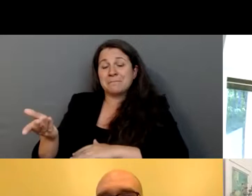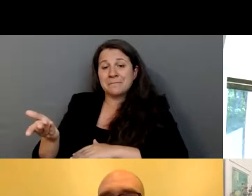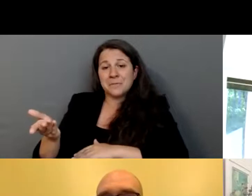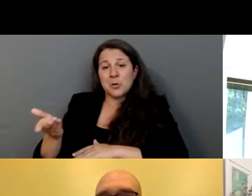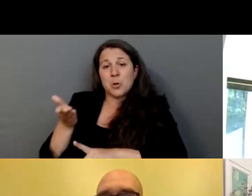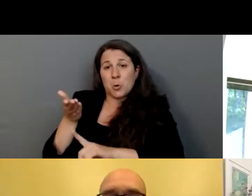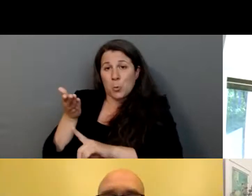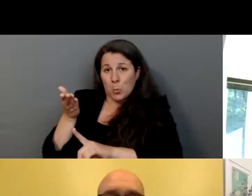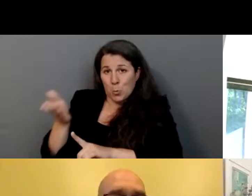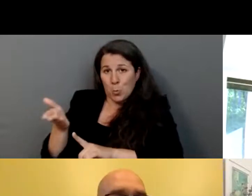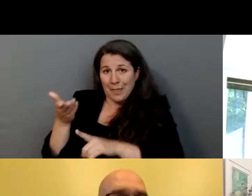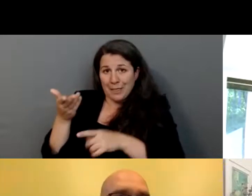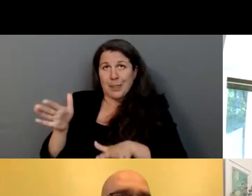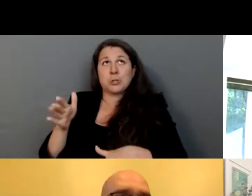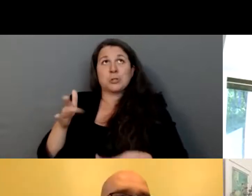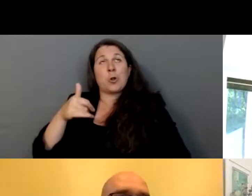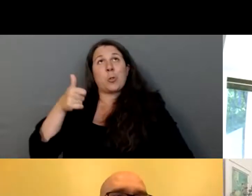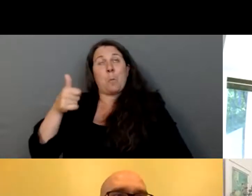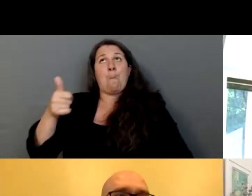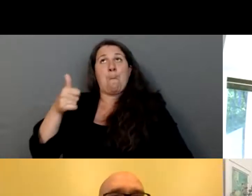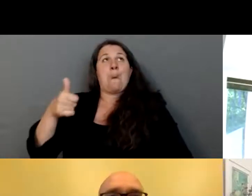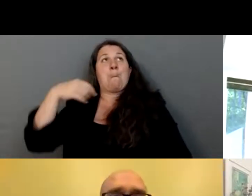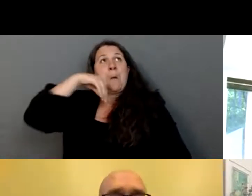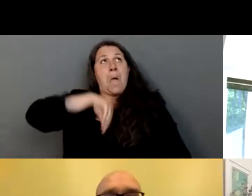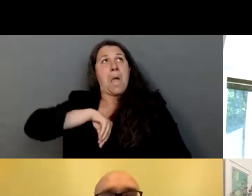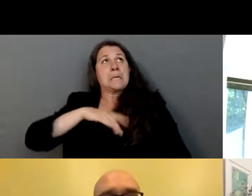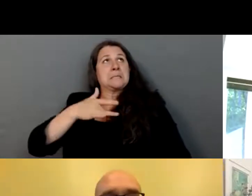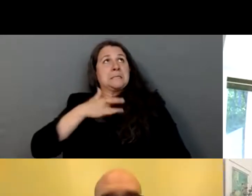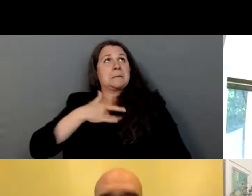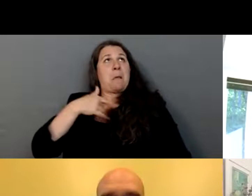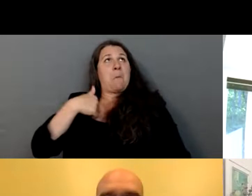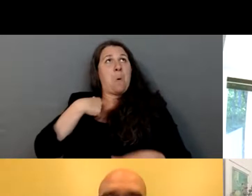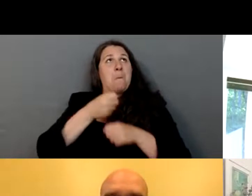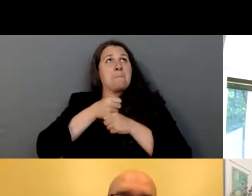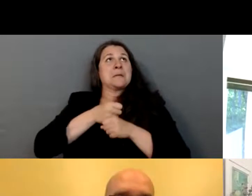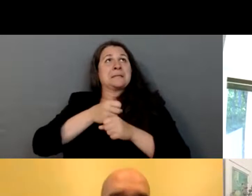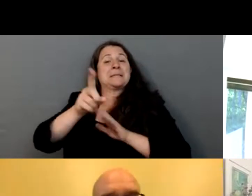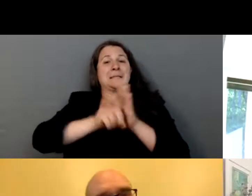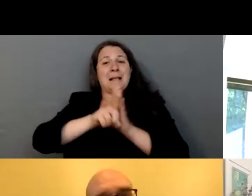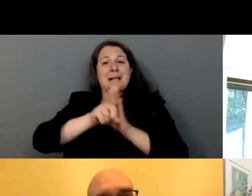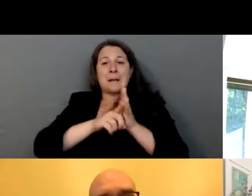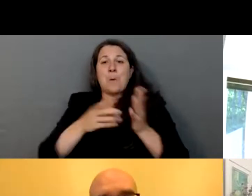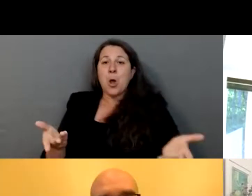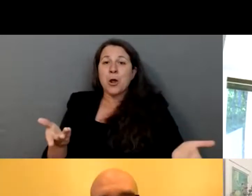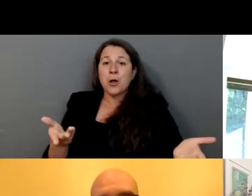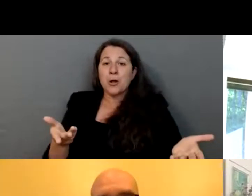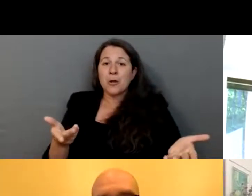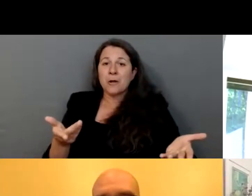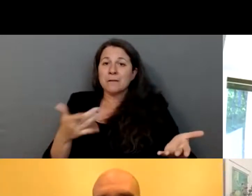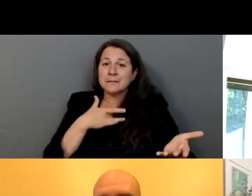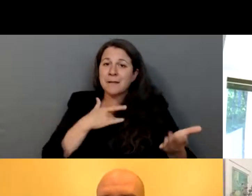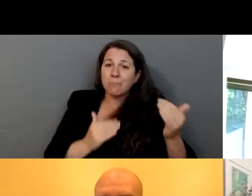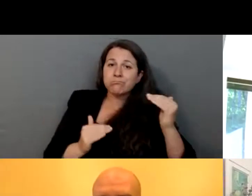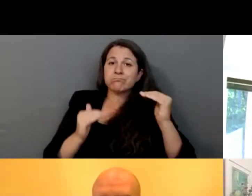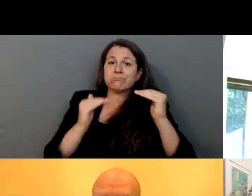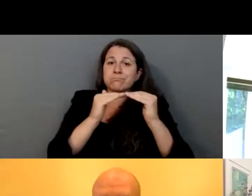vous avez déjà pour vous-même vu ou perçu, en fait, votre militantisme dans un angle de justice